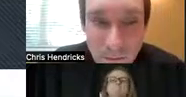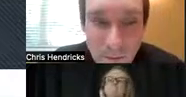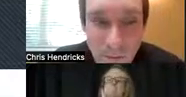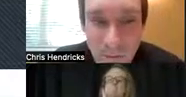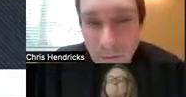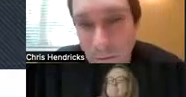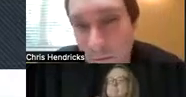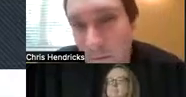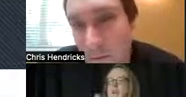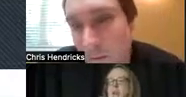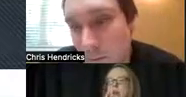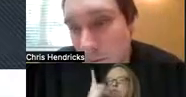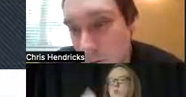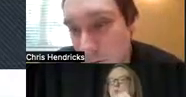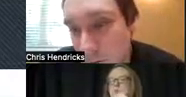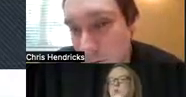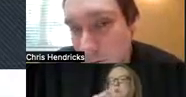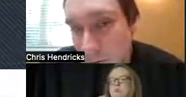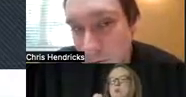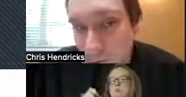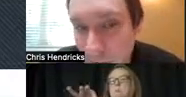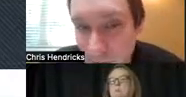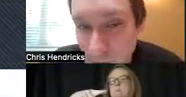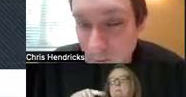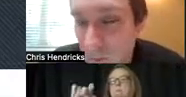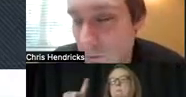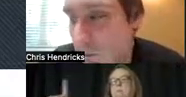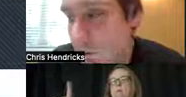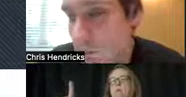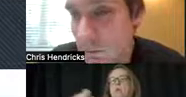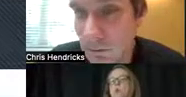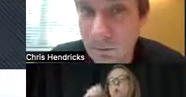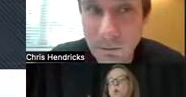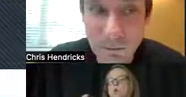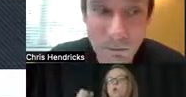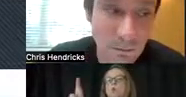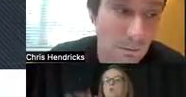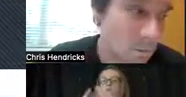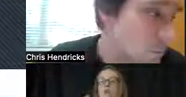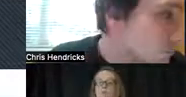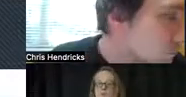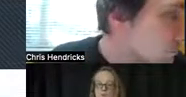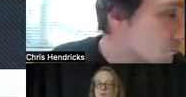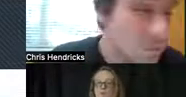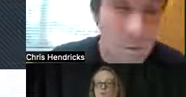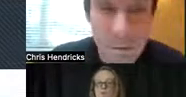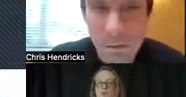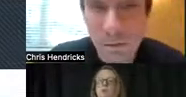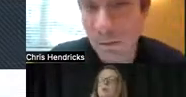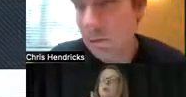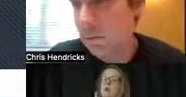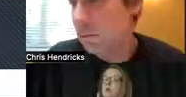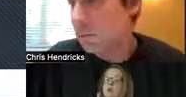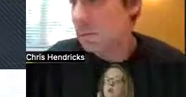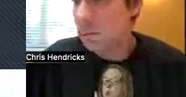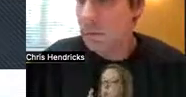votar puede pedir ayuda a una persona que está allí para ayudar a las personas que votan y también apoyo o ayuda de un miembro de la familia no